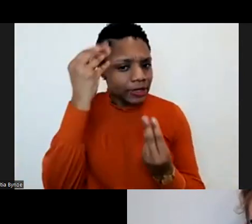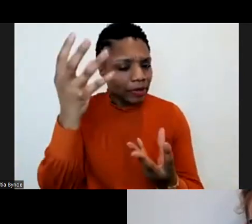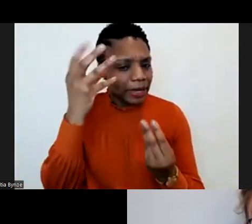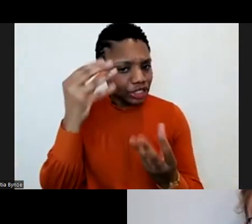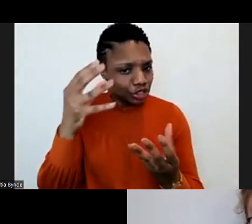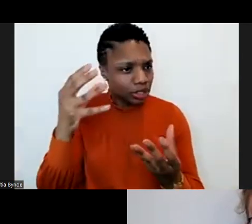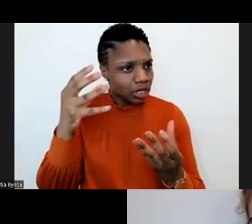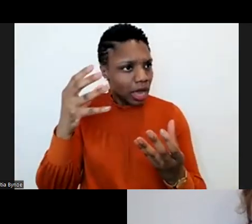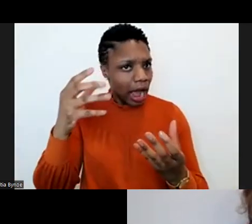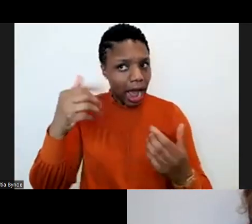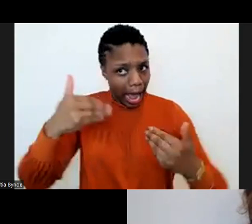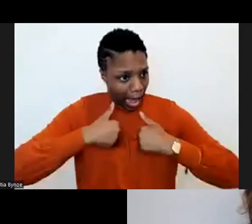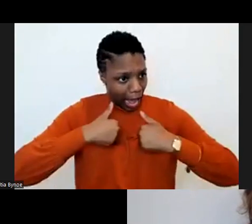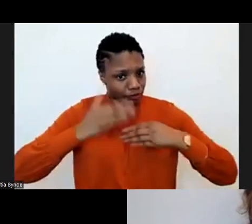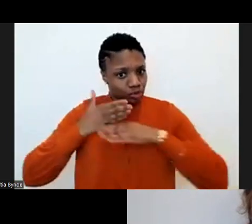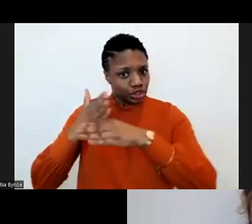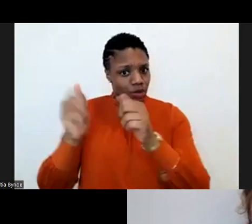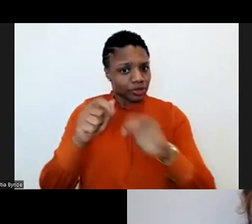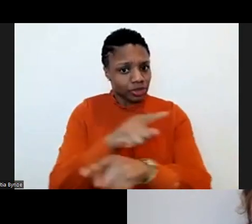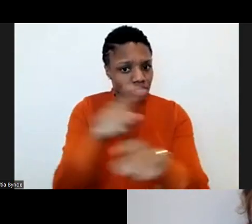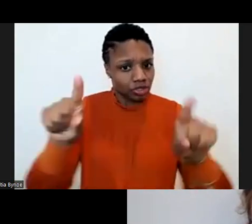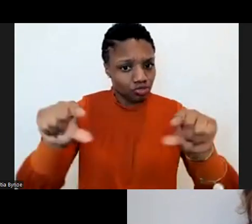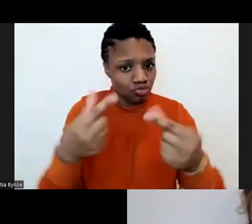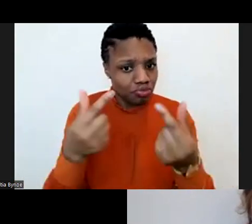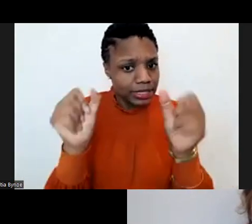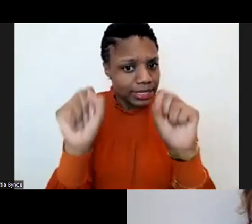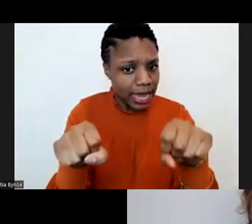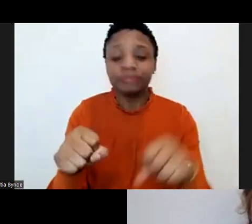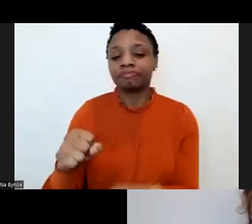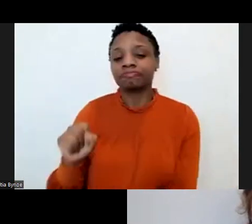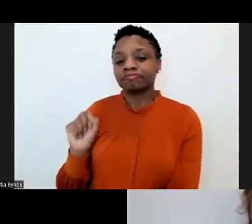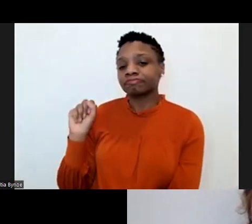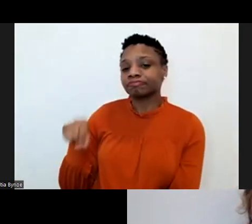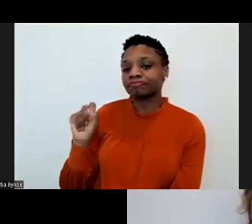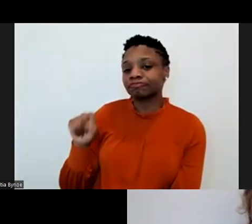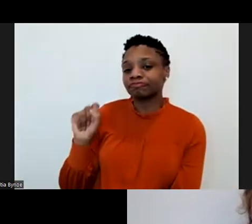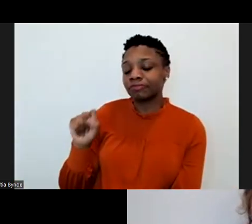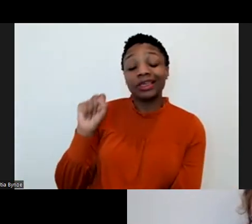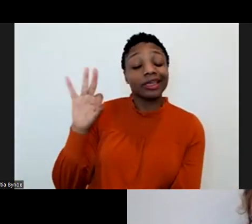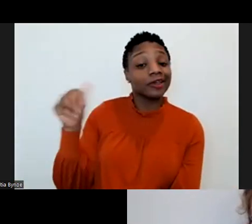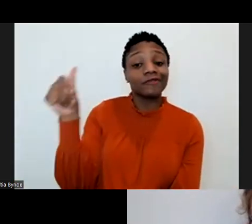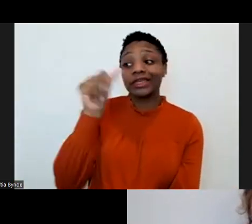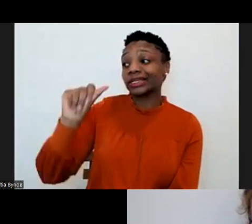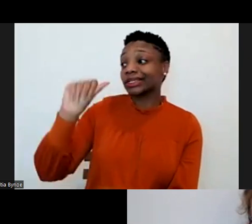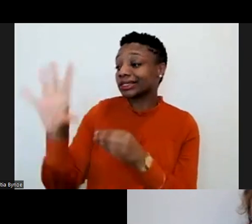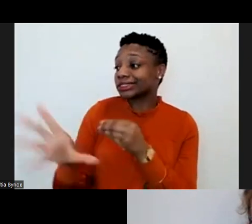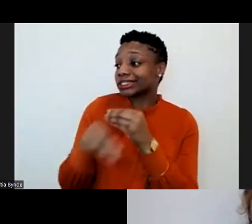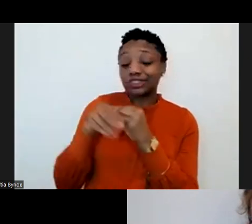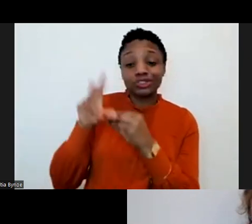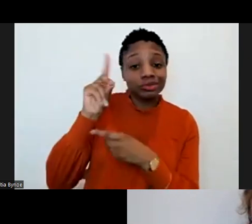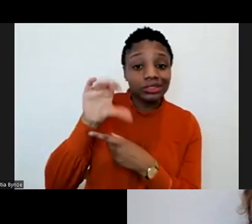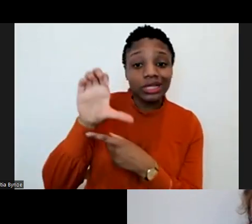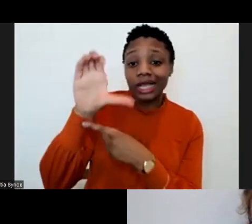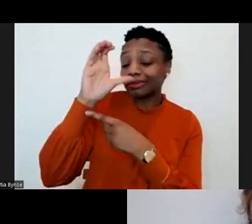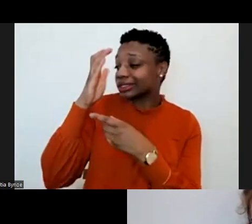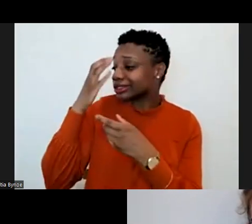él al subsecretario Jorge o a mí a María Belén Eh sí si